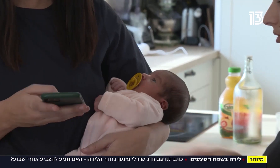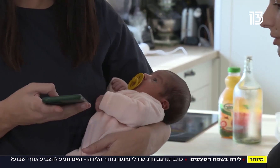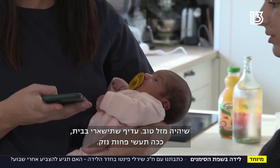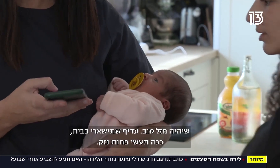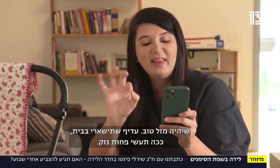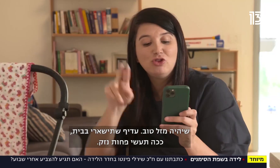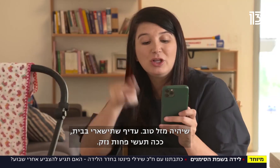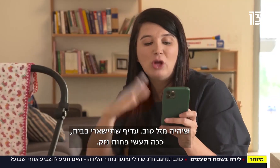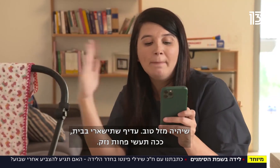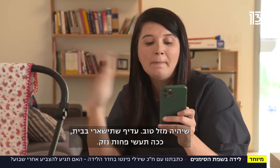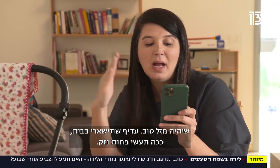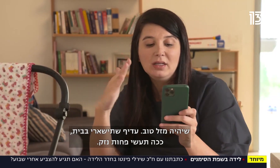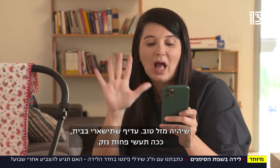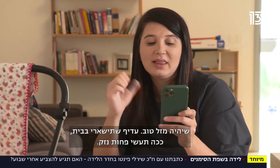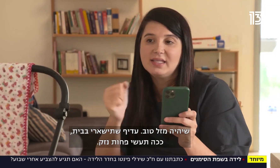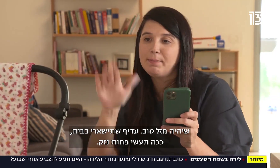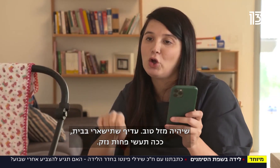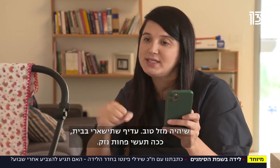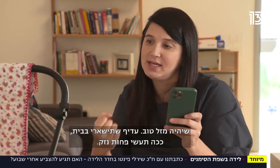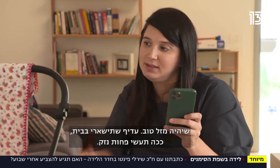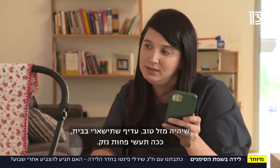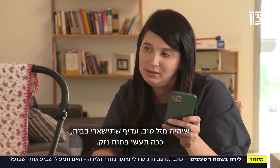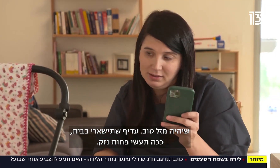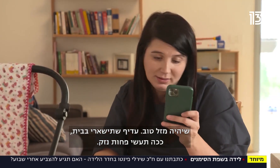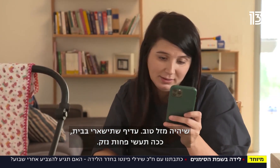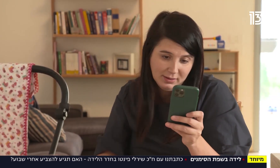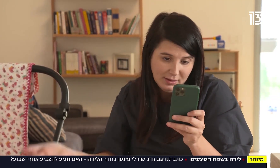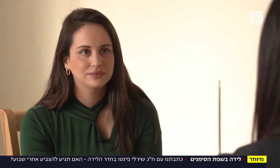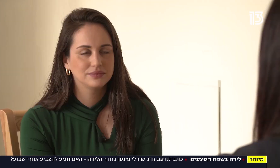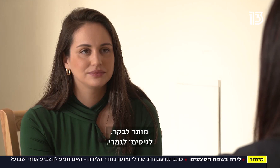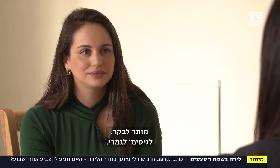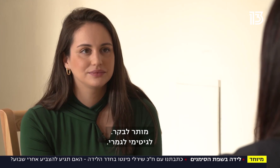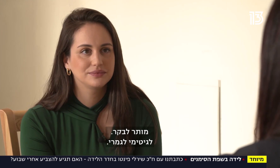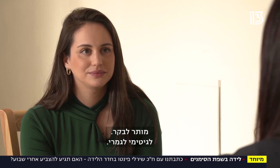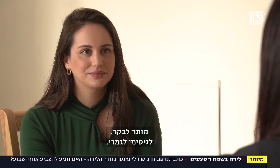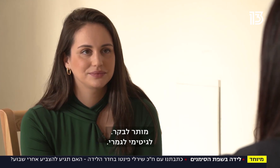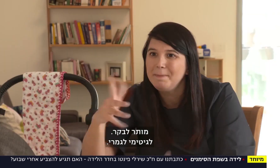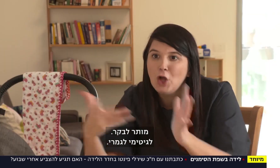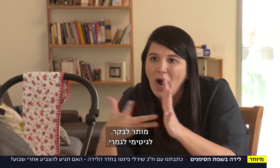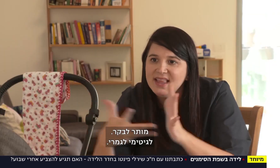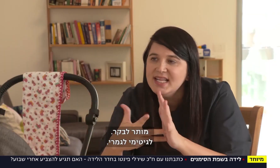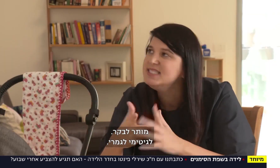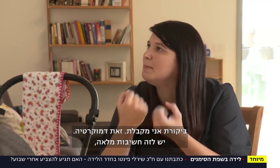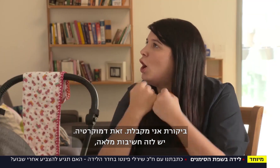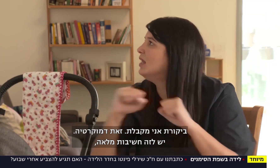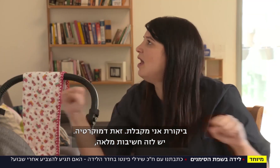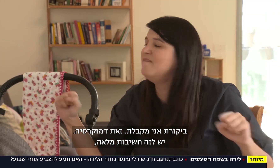שיהיה מזל טוב, עדיף שתישארי בבית, ככה תעשי פחות נזק. מותר לבקר, לגיטימי לגמרי, ביקורת אני מקבלת,